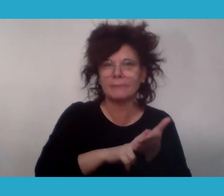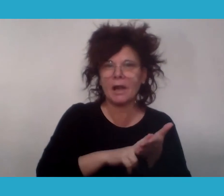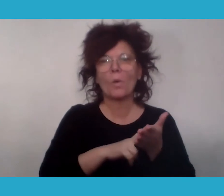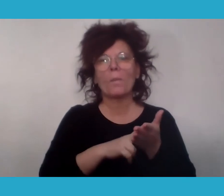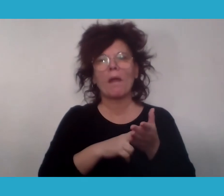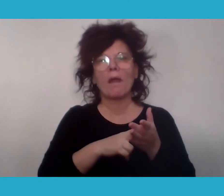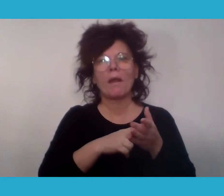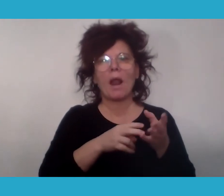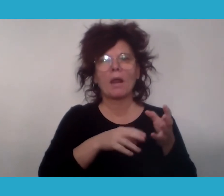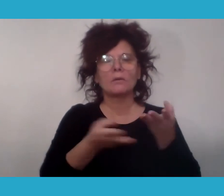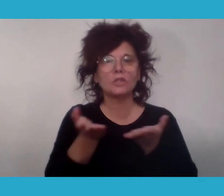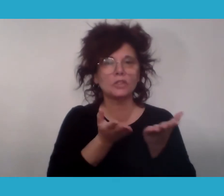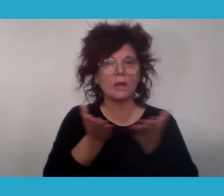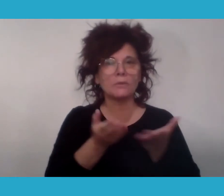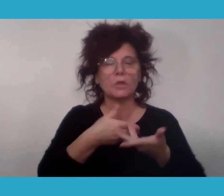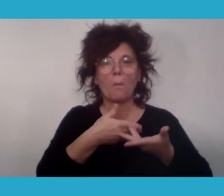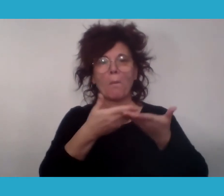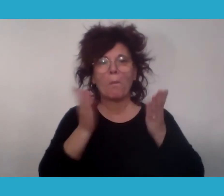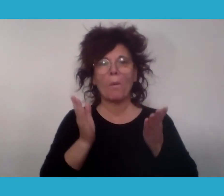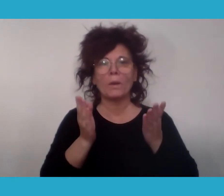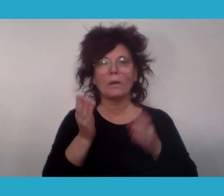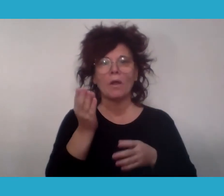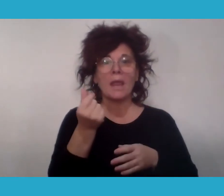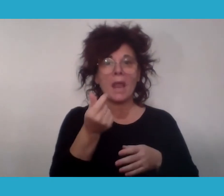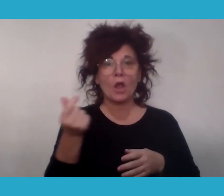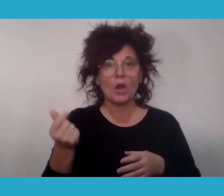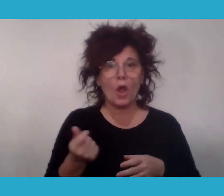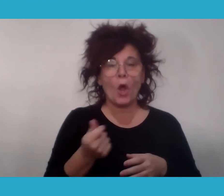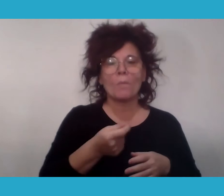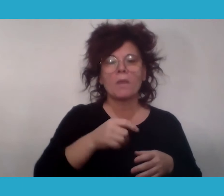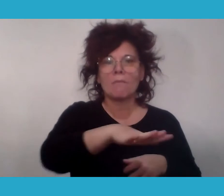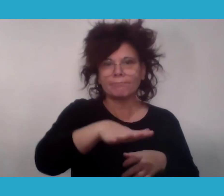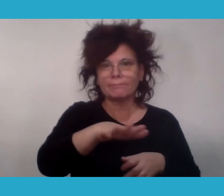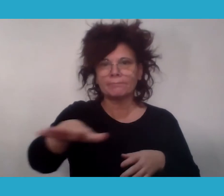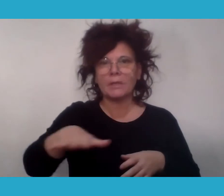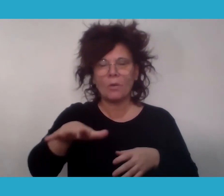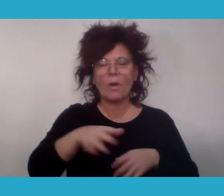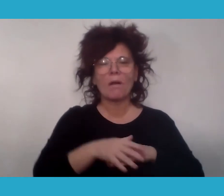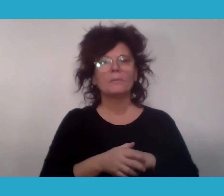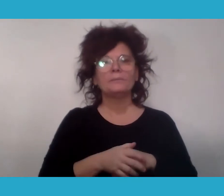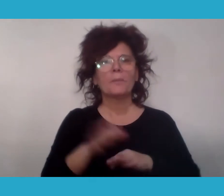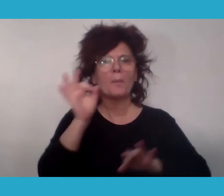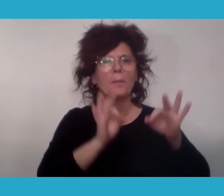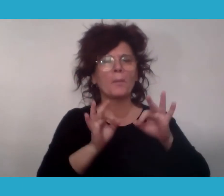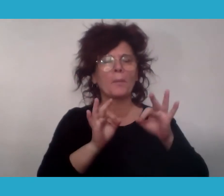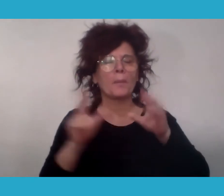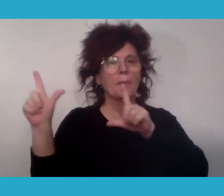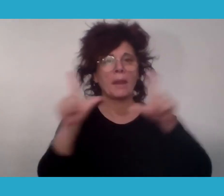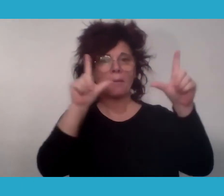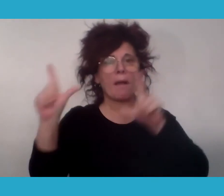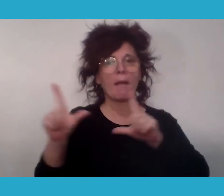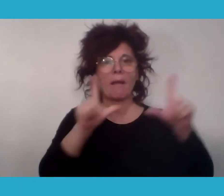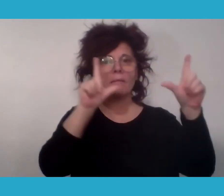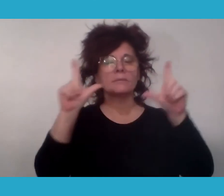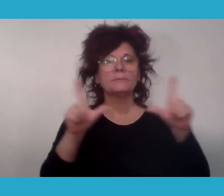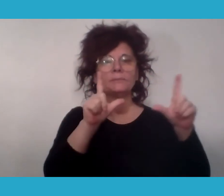la descentralización de servicios públicos, promover economías regionales. Todo ello para mejorar lo que tenemos, afirma. Proyecta imágenes y títulos de